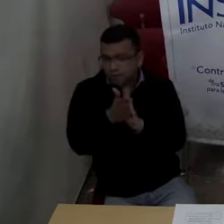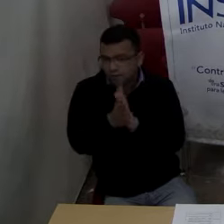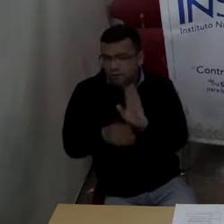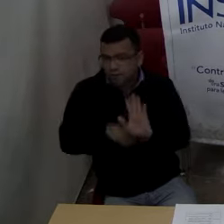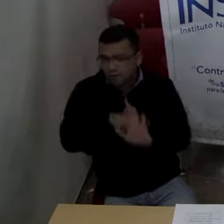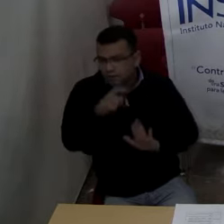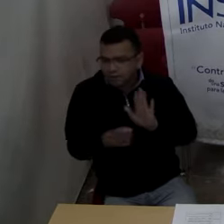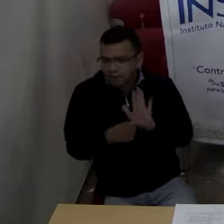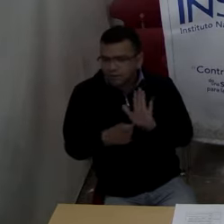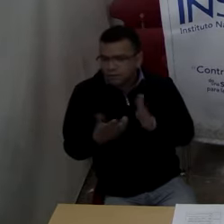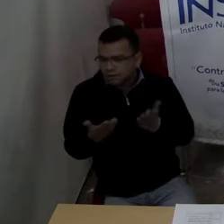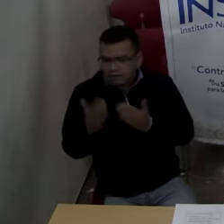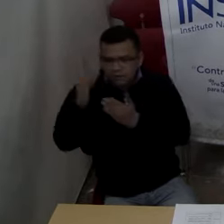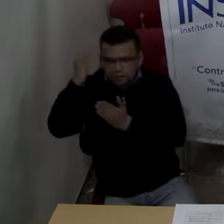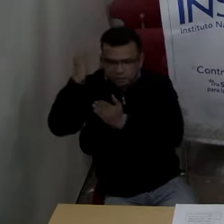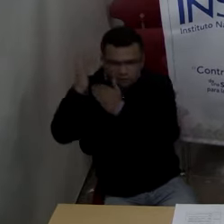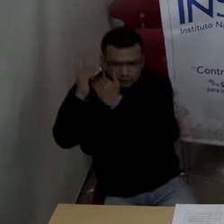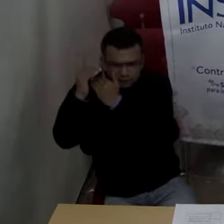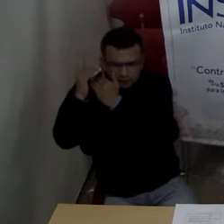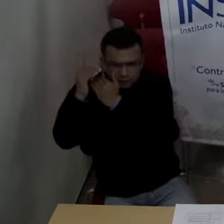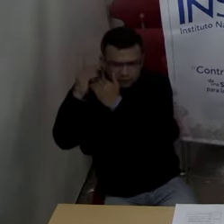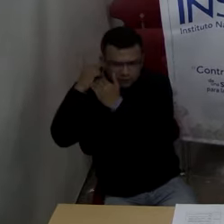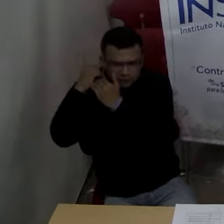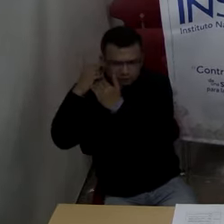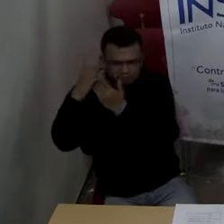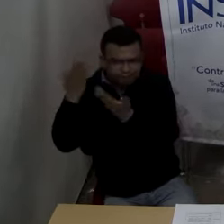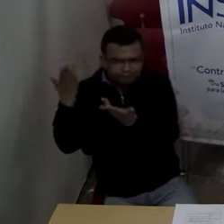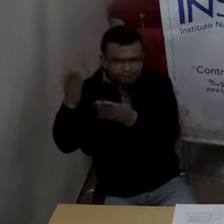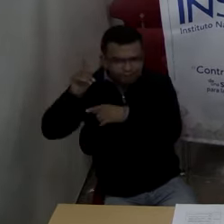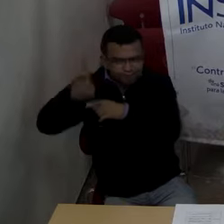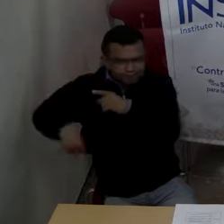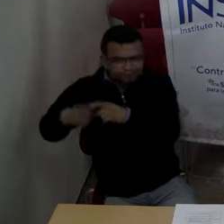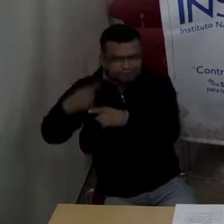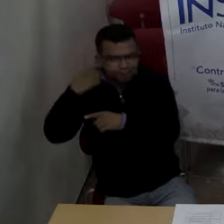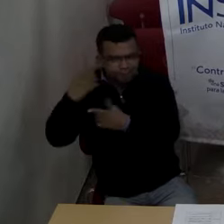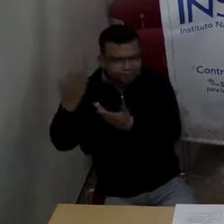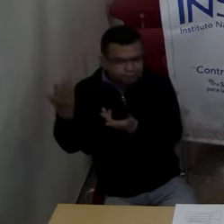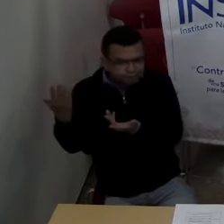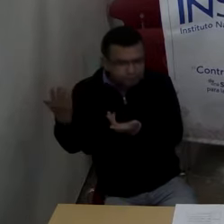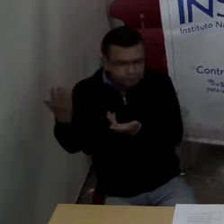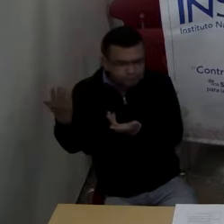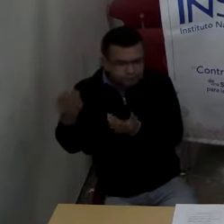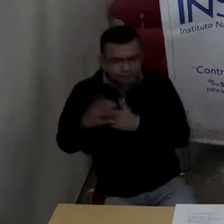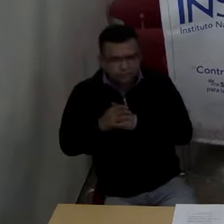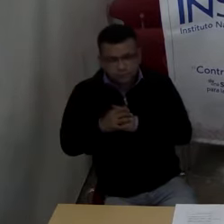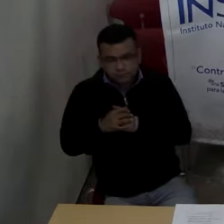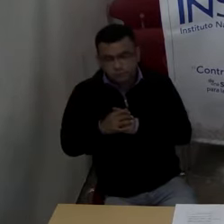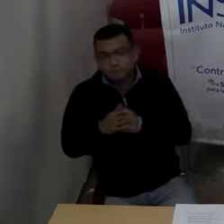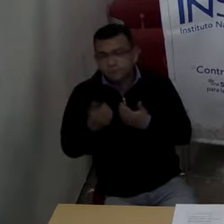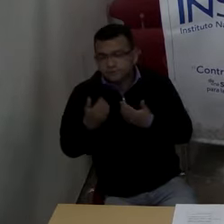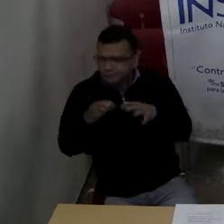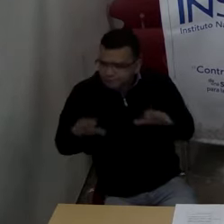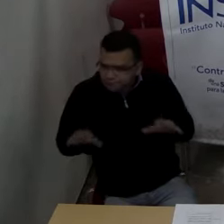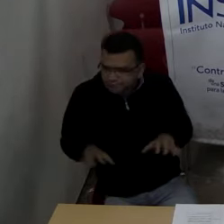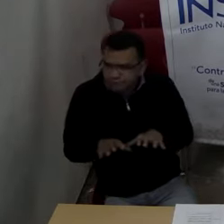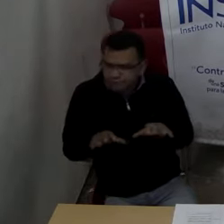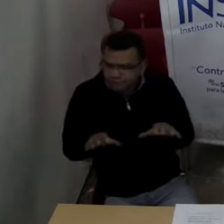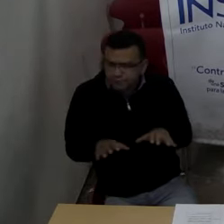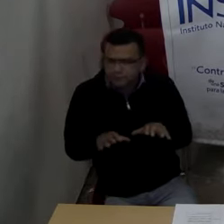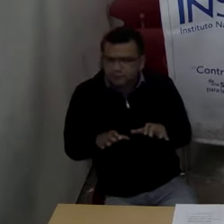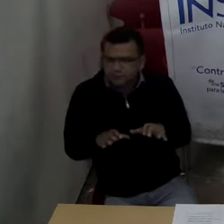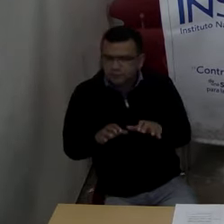Retomamos entonces, ¿qué son conductas protectoras de la salud auditiva? Debemos partir